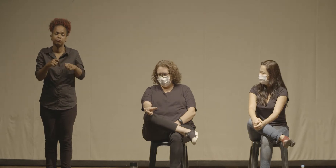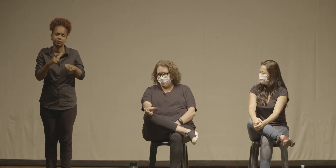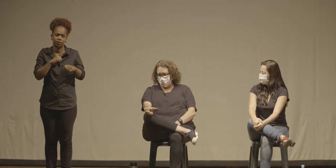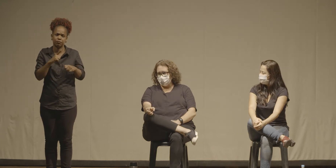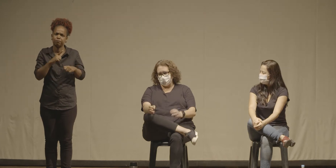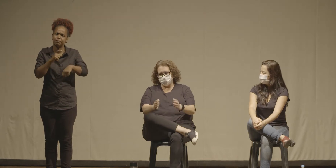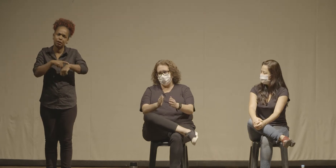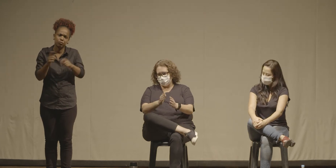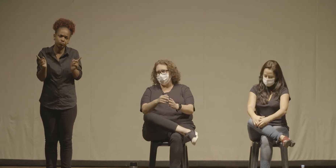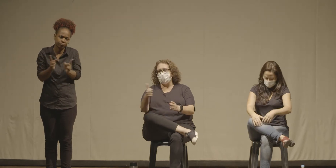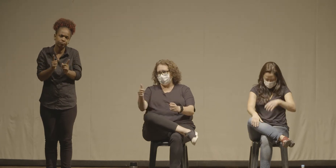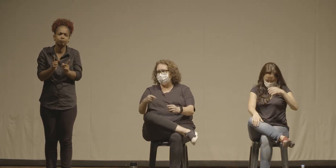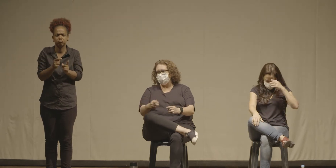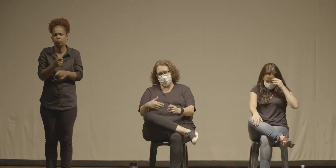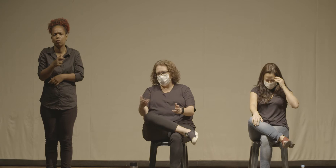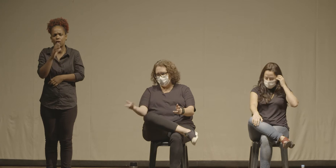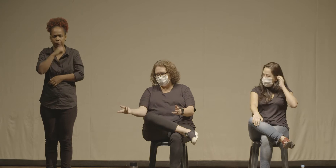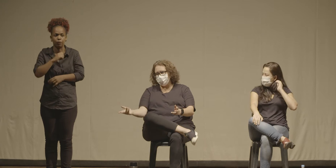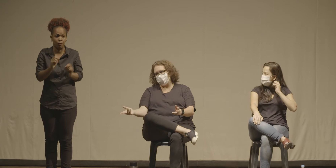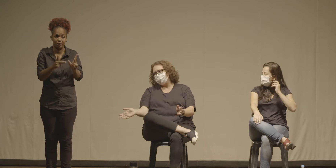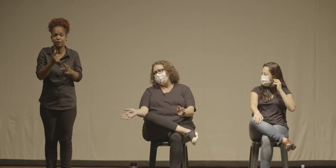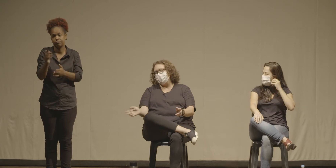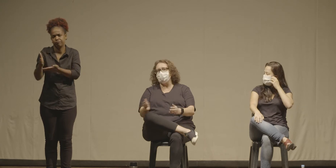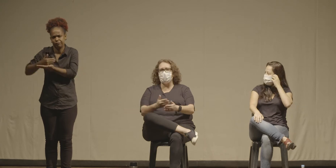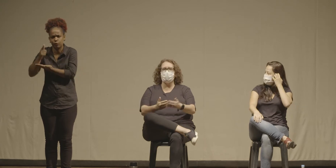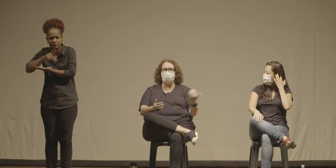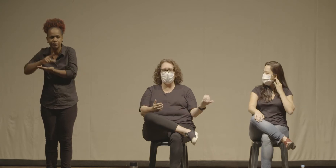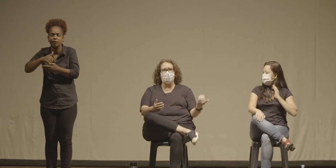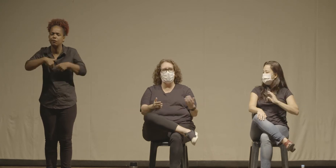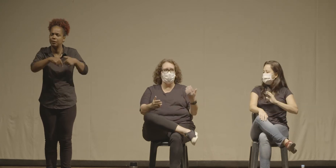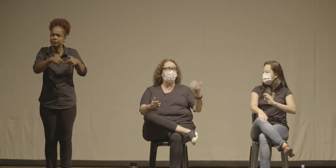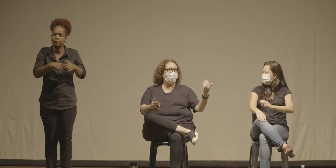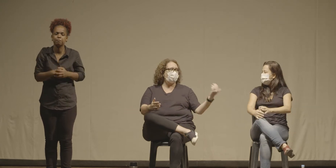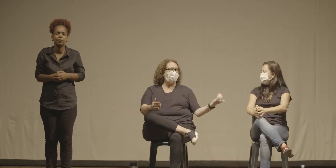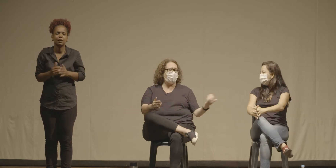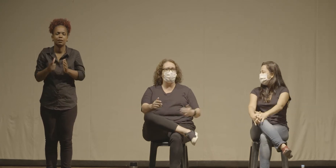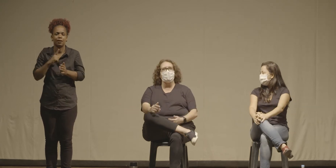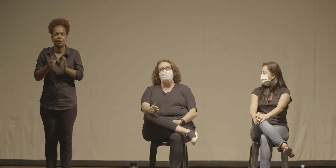relativamente em pouco tempo, a partir do momento que falou, ok, tem o dinheiro, vamos embora fazer, né? Não o pré.